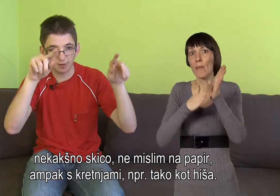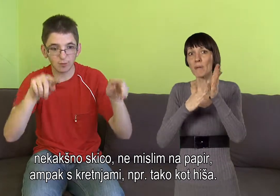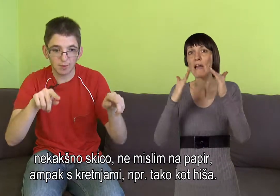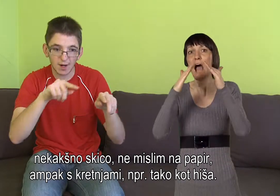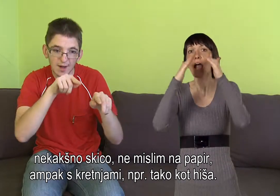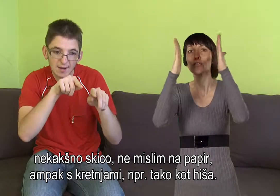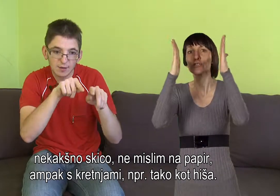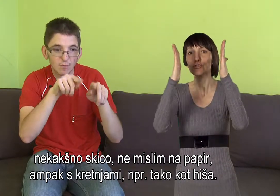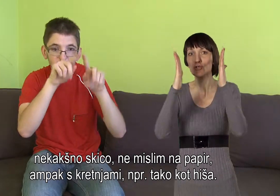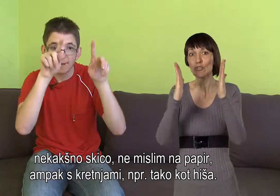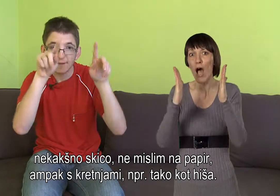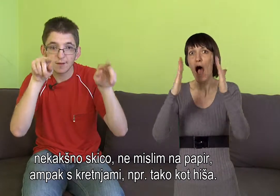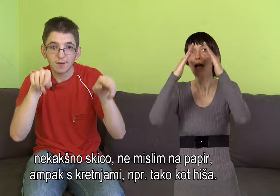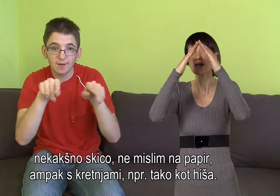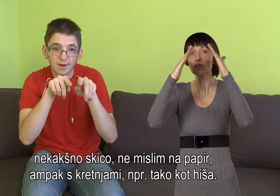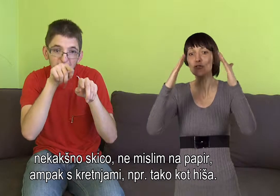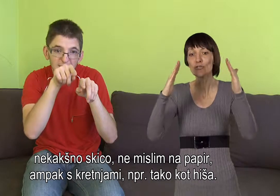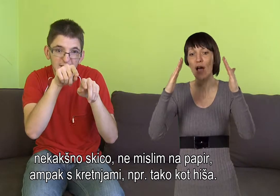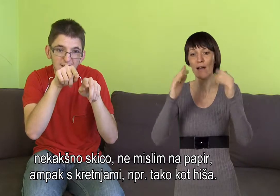hiša, ne, takole mala.